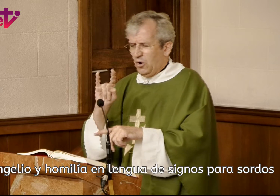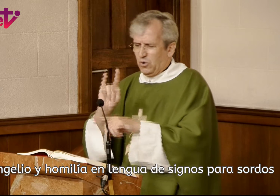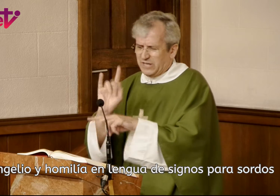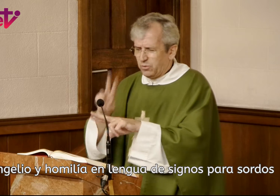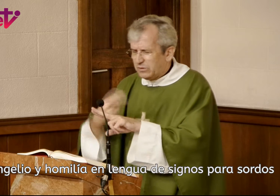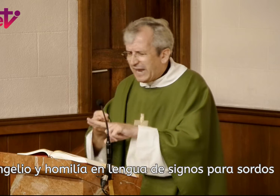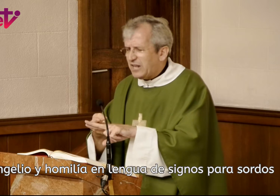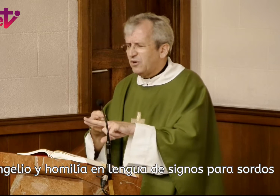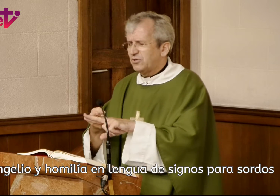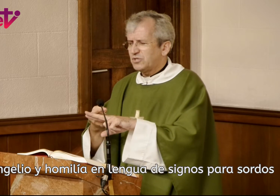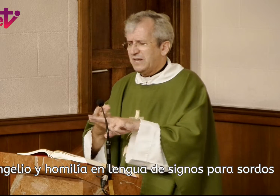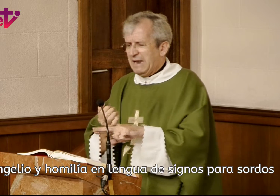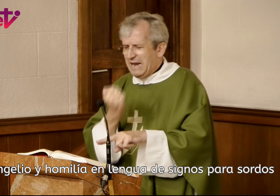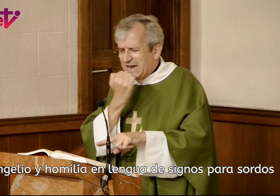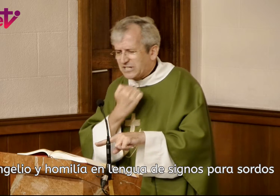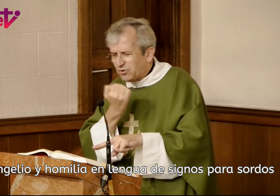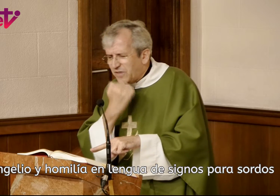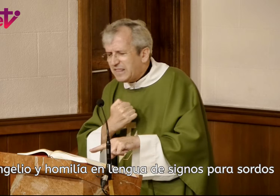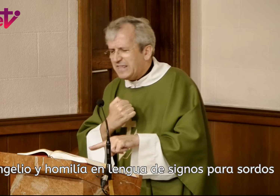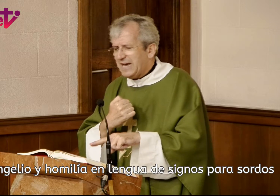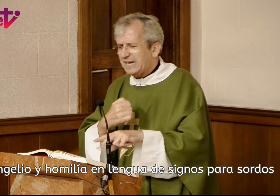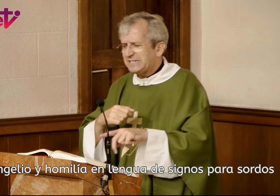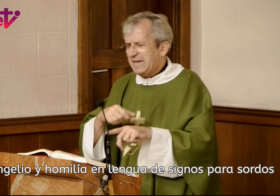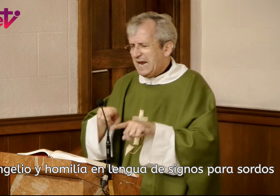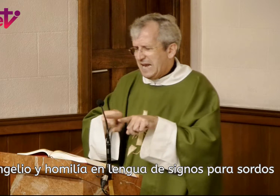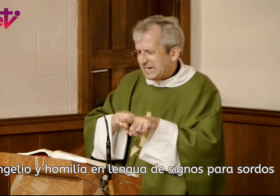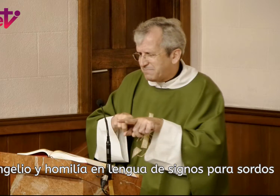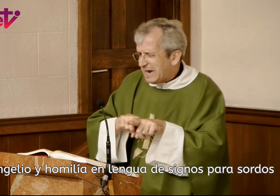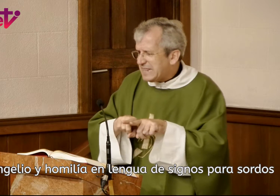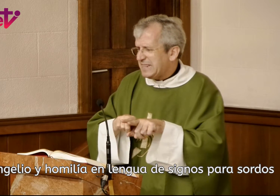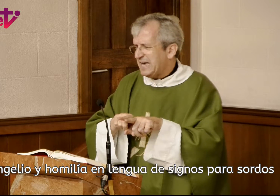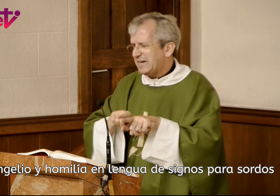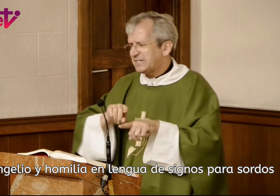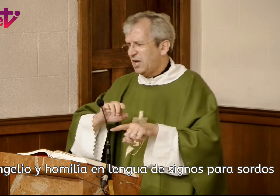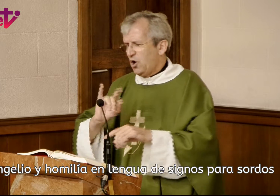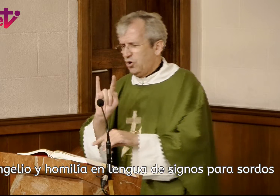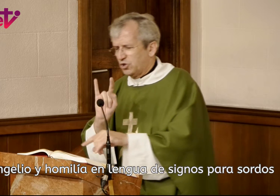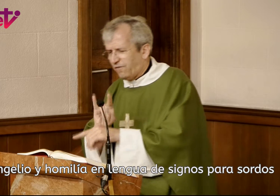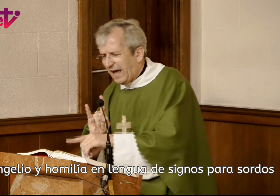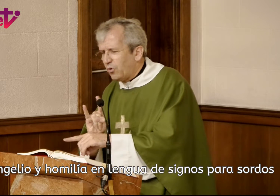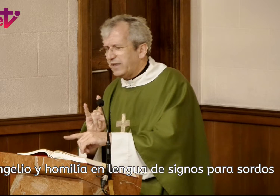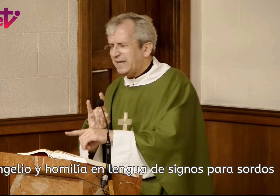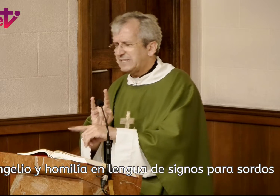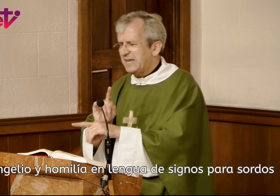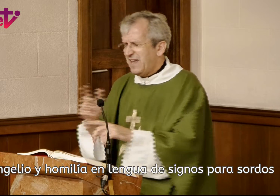los adulterios, las codicias, las malicias, los fraudes,